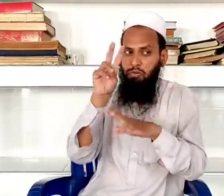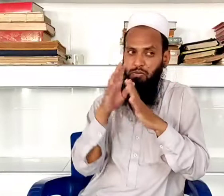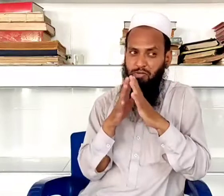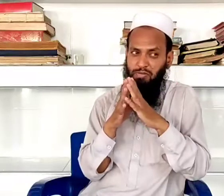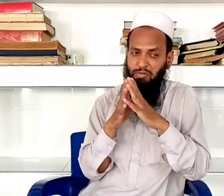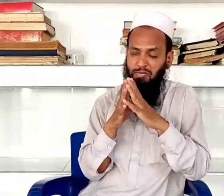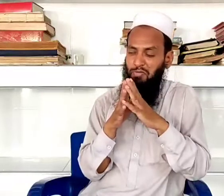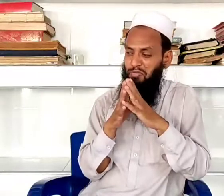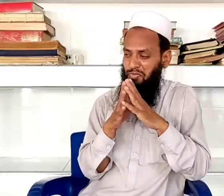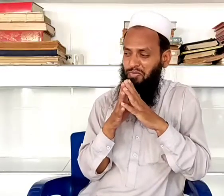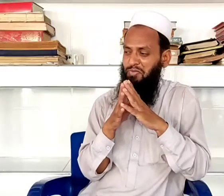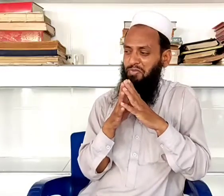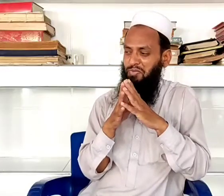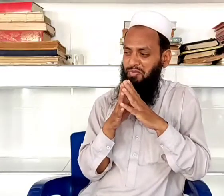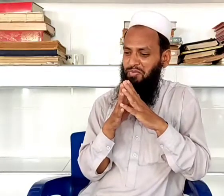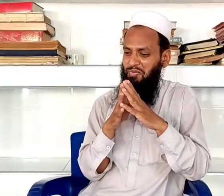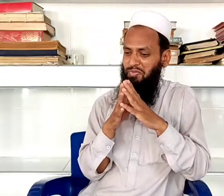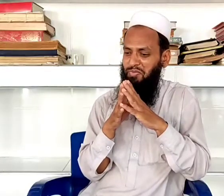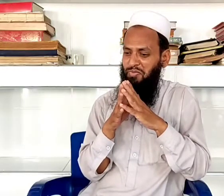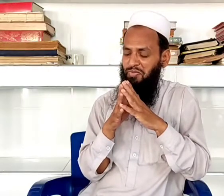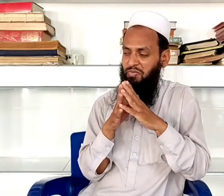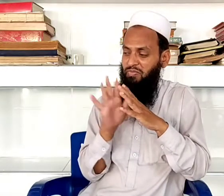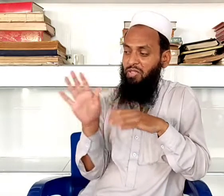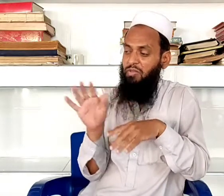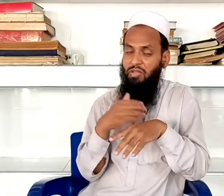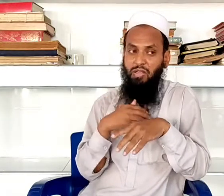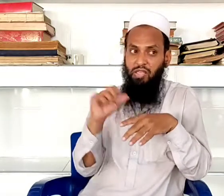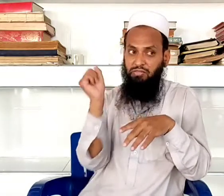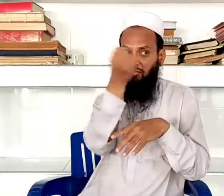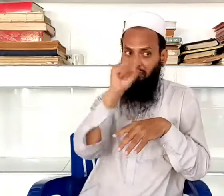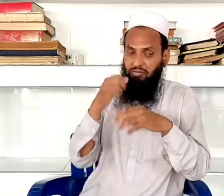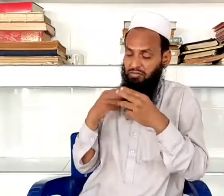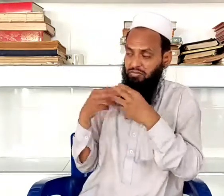फैसला कर दे दीदी 600 दिरहम जो